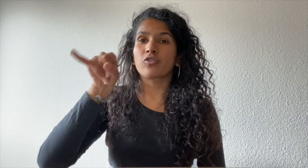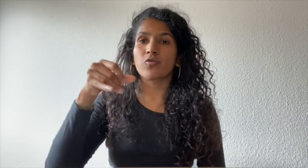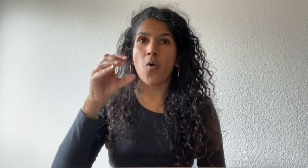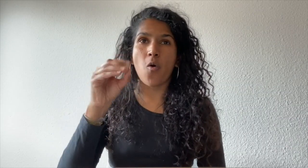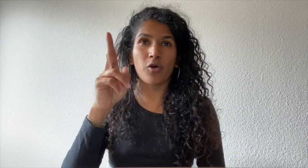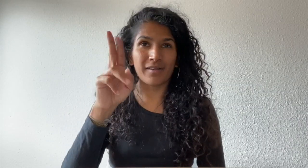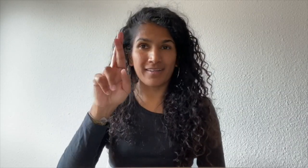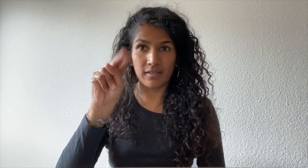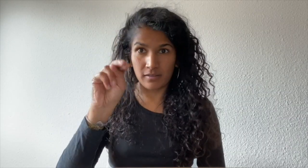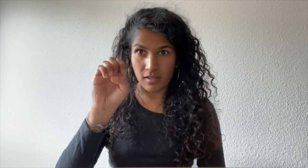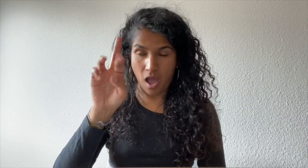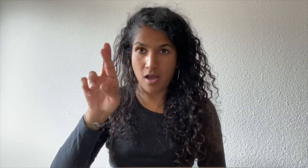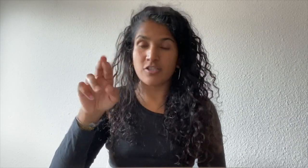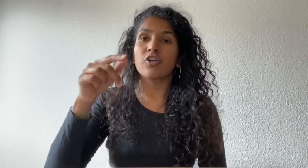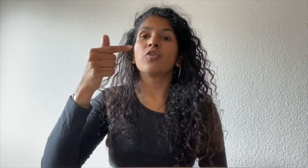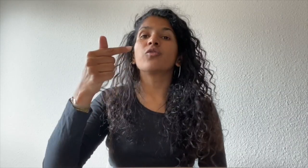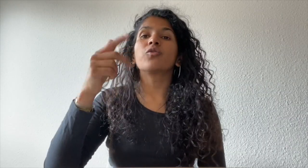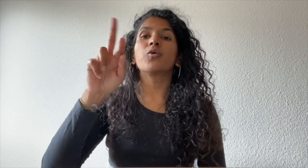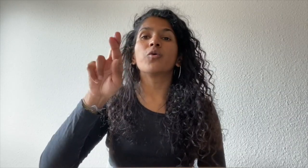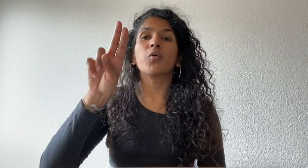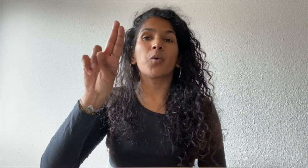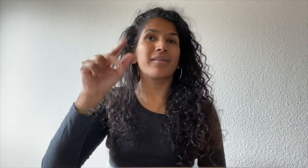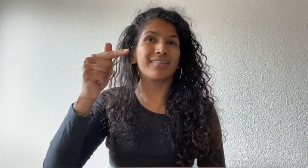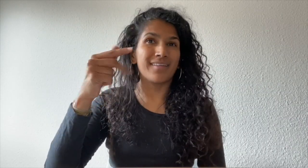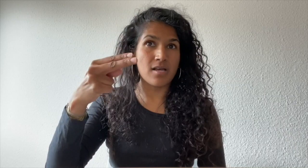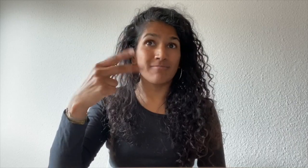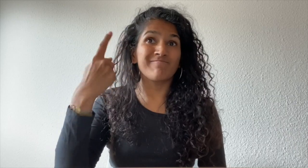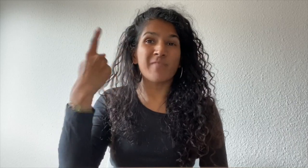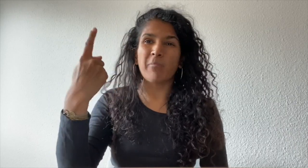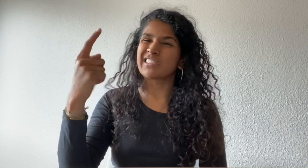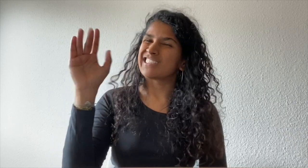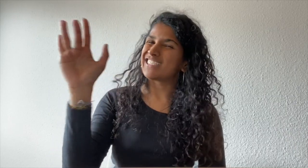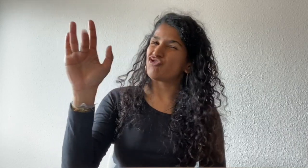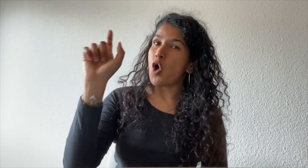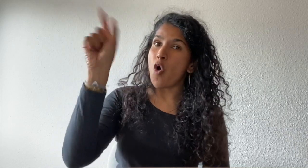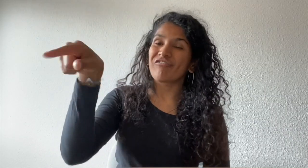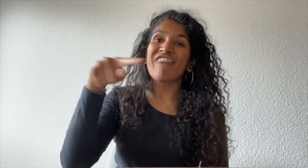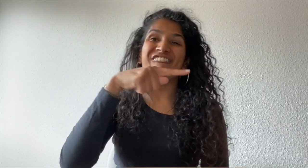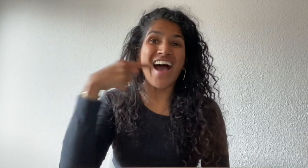und Frauenrechtlerin mit Namen Sojourner Truth erwähnenswert.